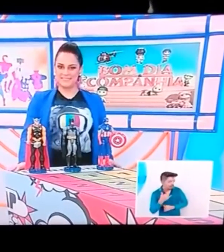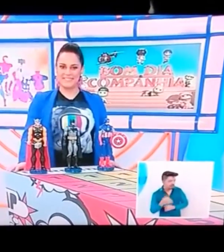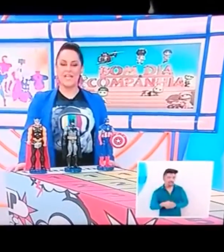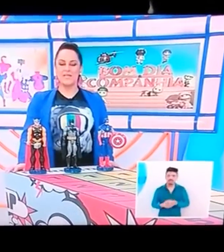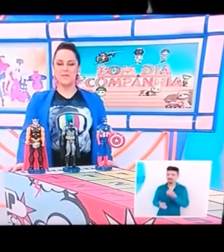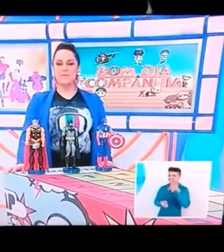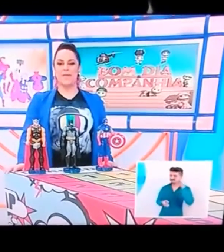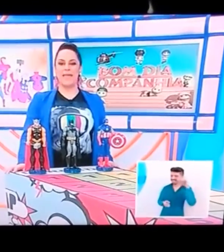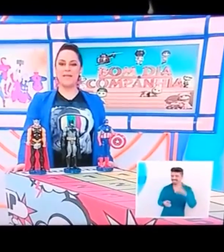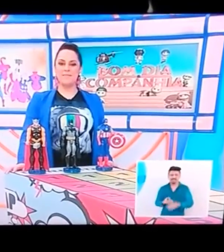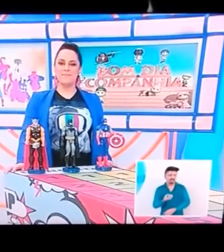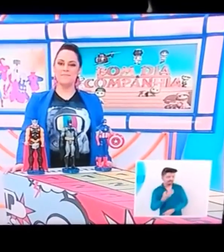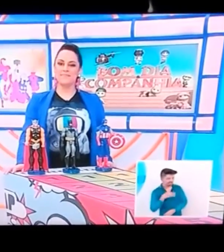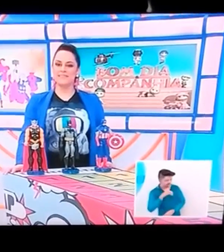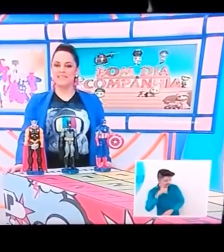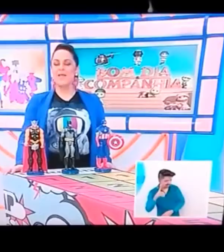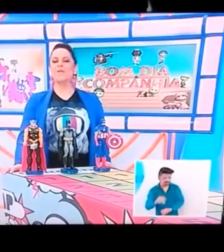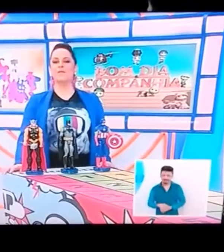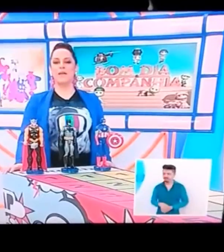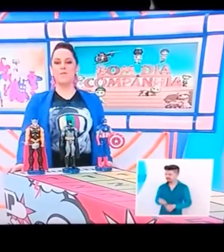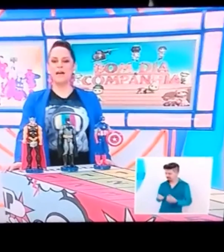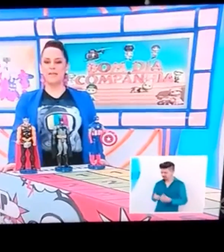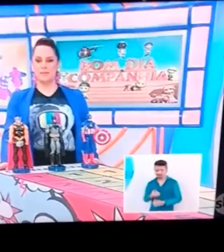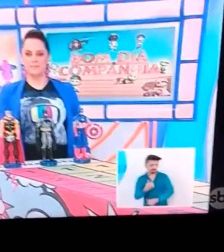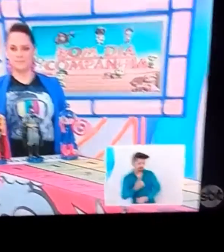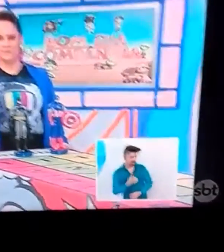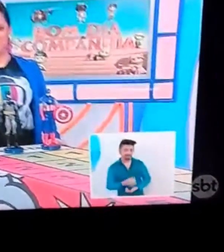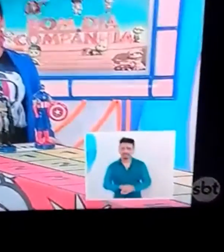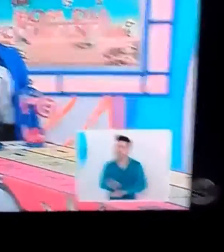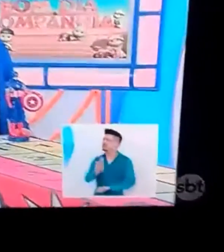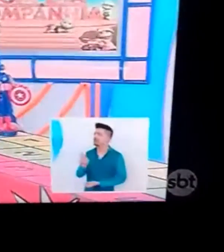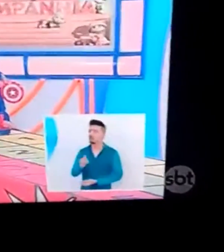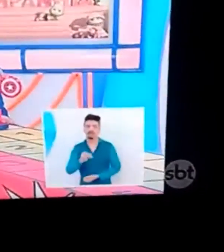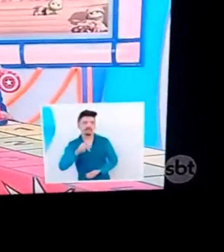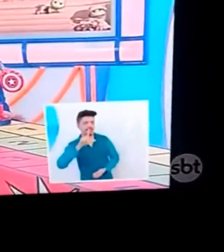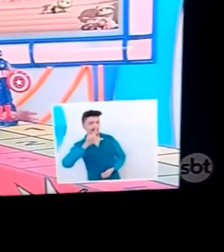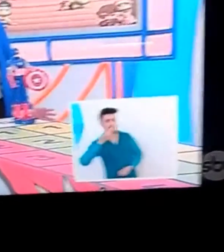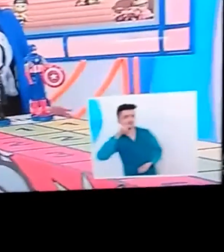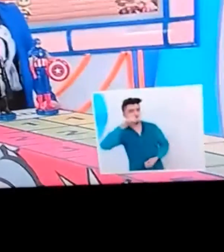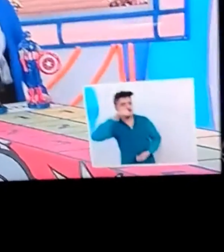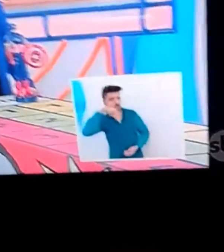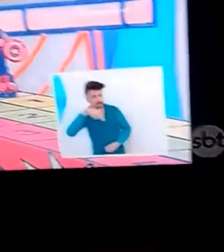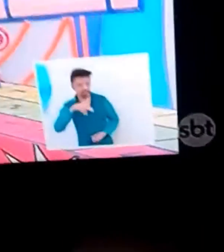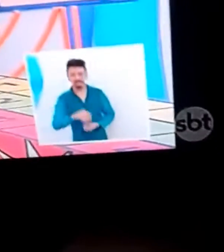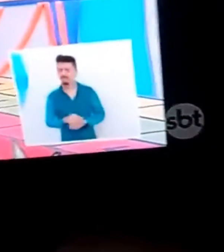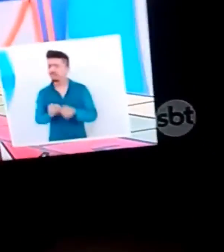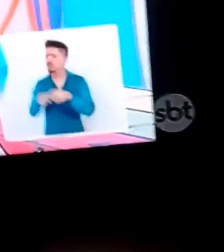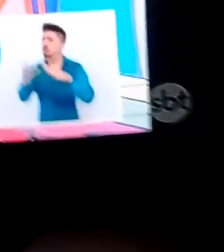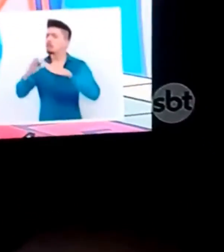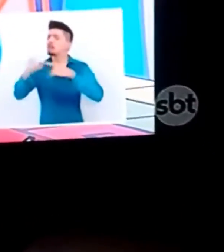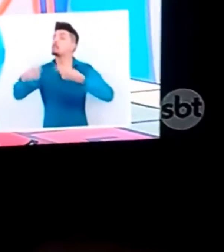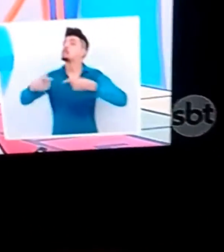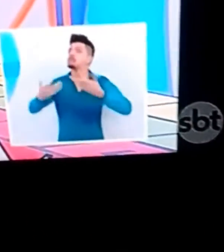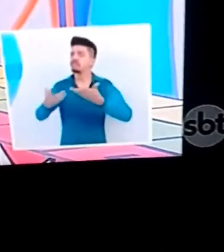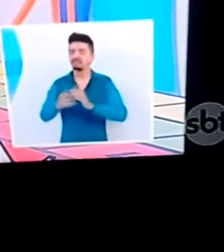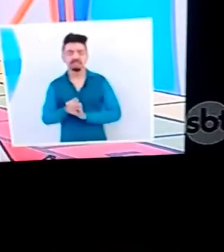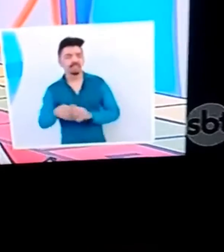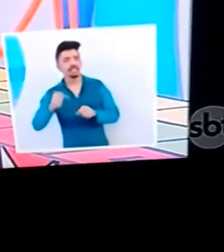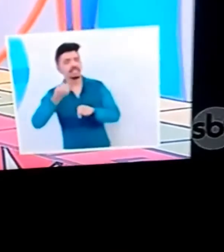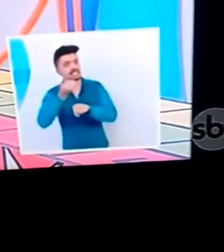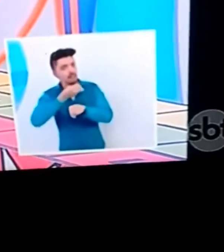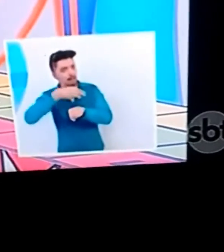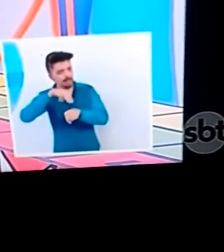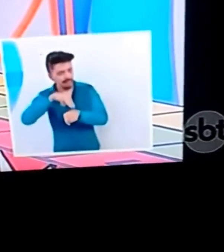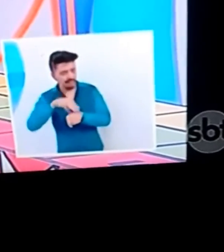Bom dia. Tudo bem? Tudo. Com quem eu falo? O Luan. Luan, Luan, você fala de onde? Estou brincando.